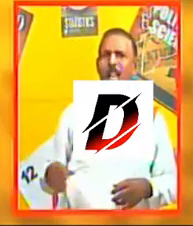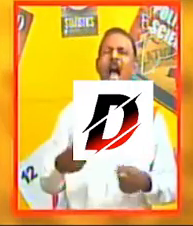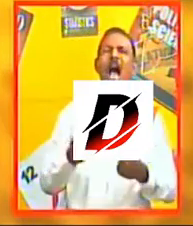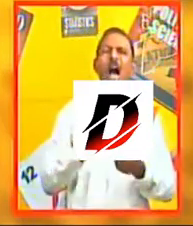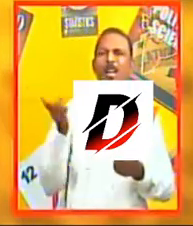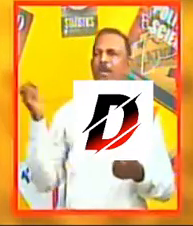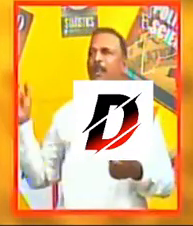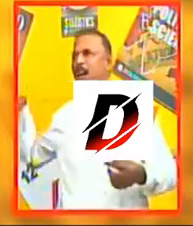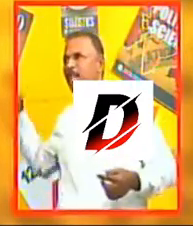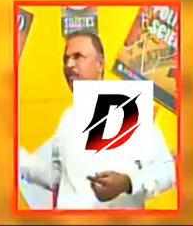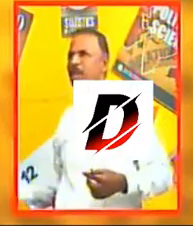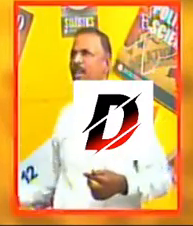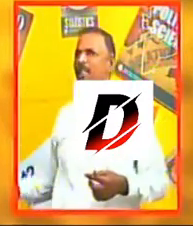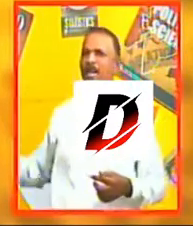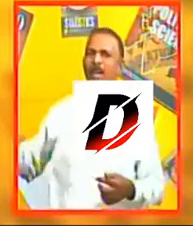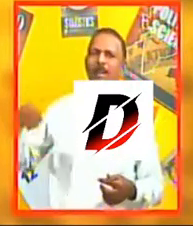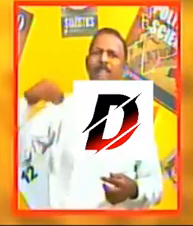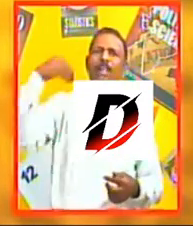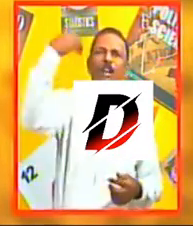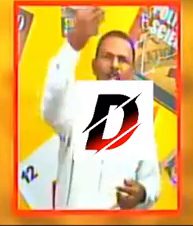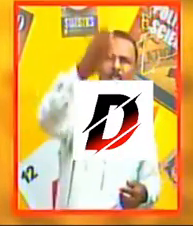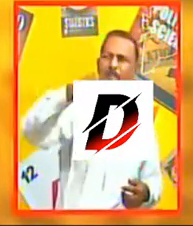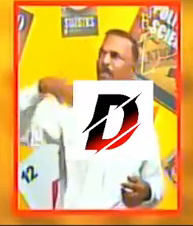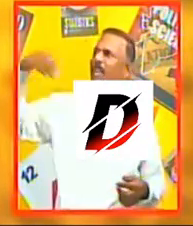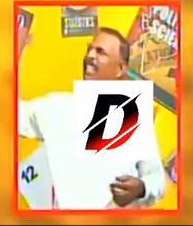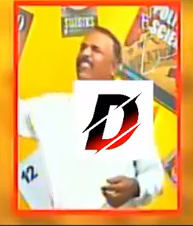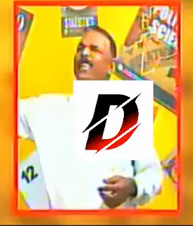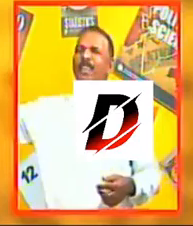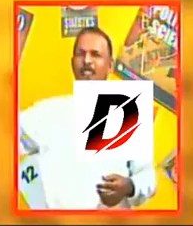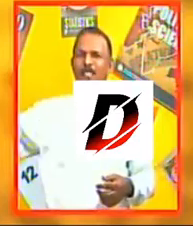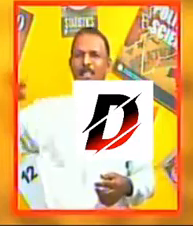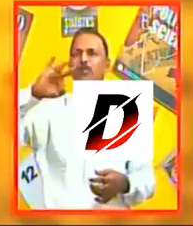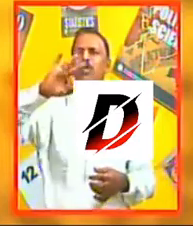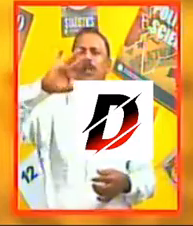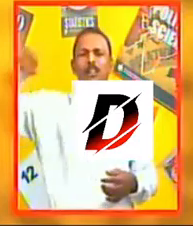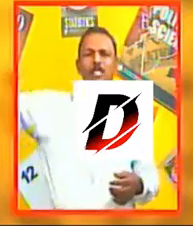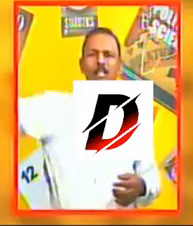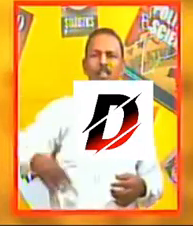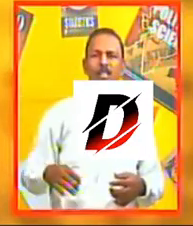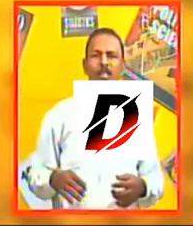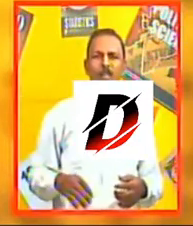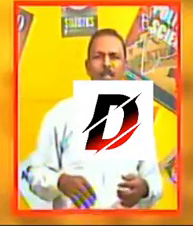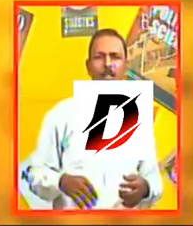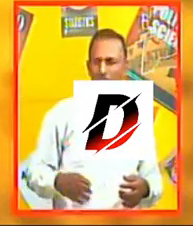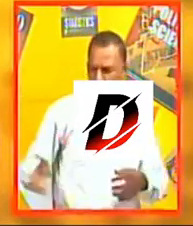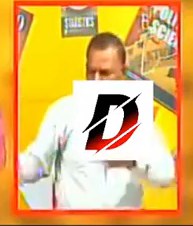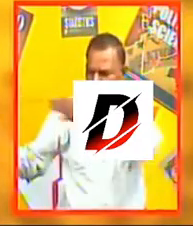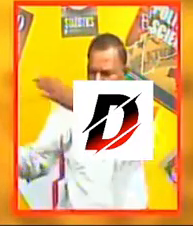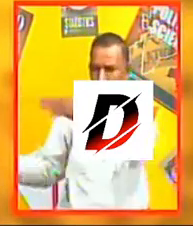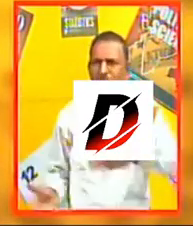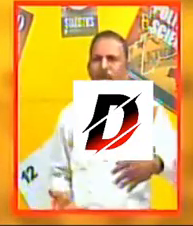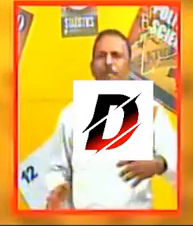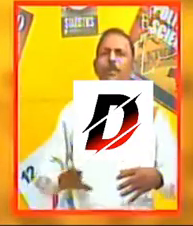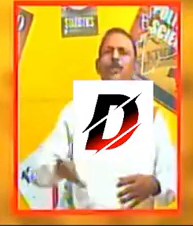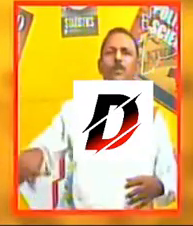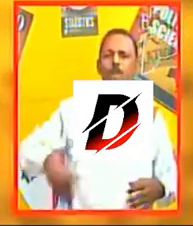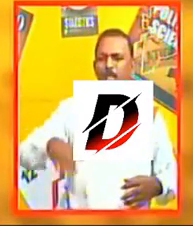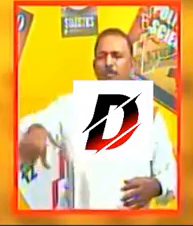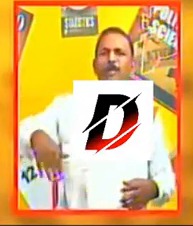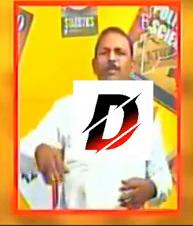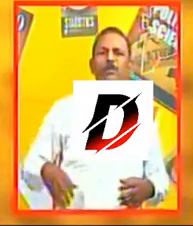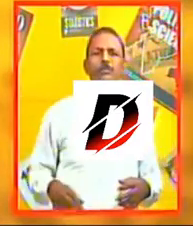அப்படின்றதான் அரபிக்கடல், வங்காள விரிகுடா, இந்திய பெருங்கடல், மூன்று பக்கம் கடல், ஒரு பக்கம்